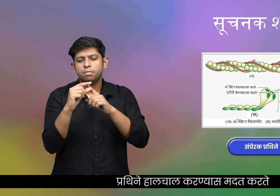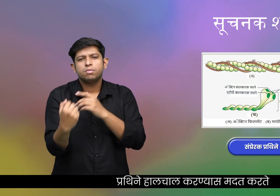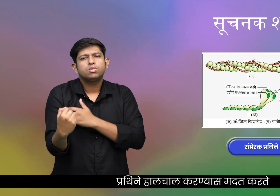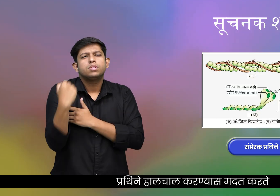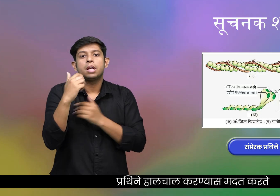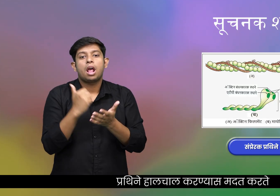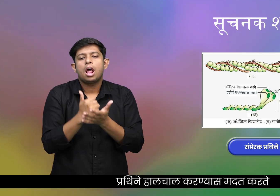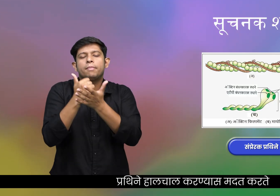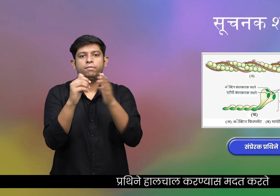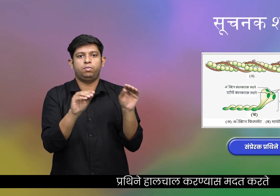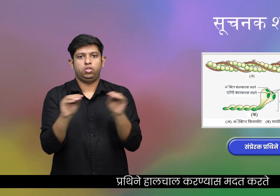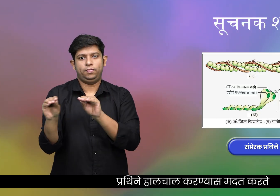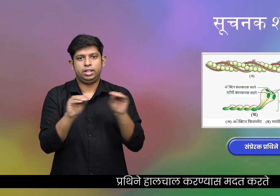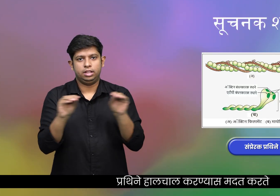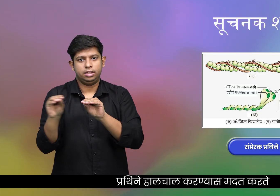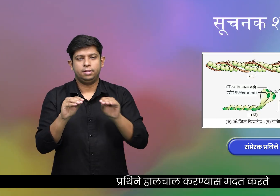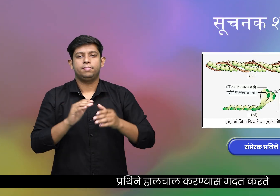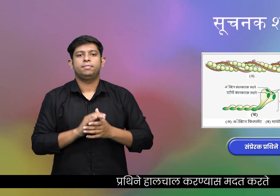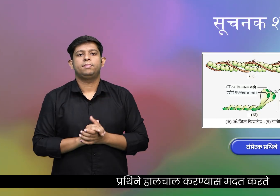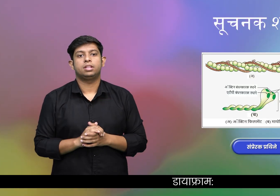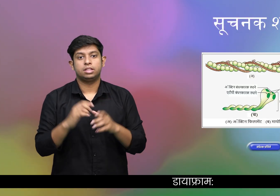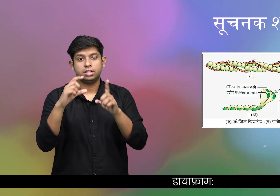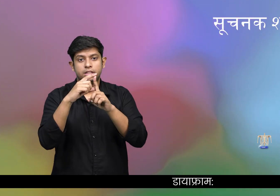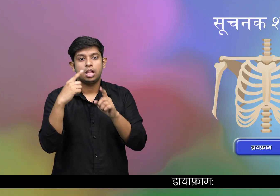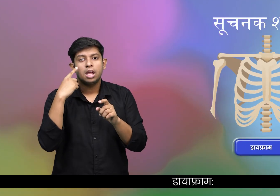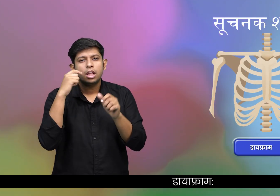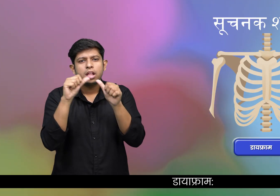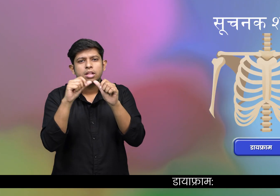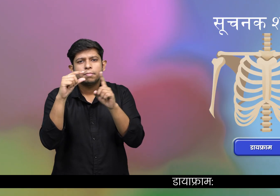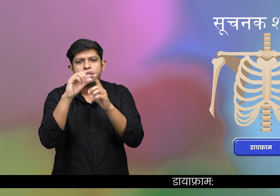प्रथिने. प्रथिने हालचाल करण्यास मदत करते. डायाफ्राम.